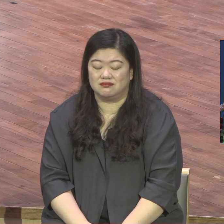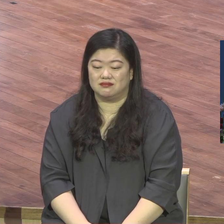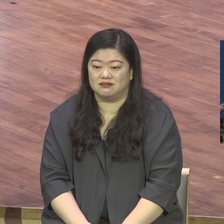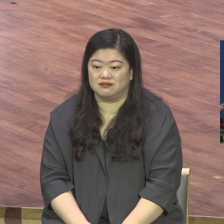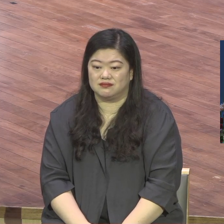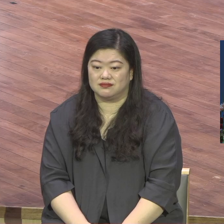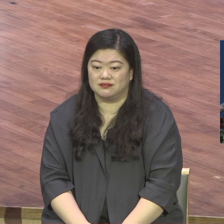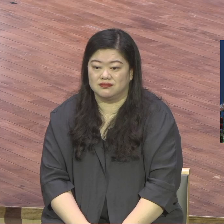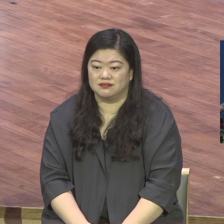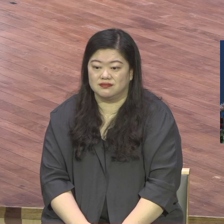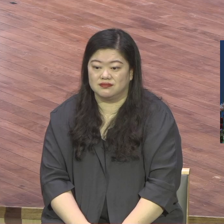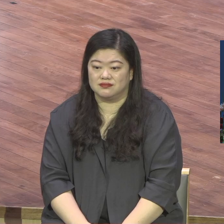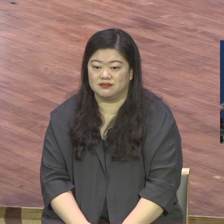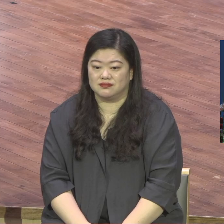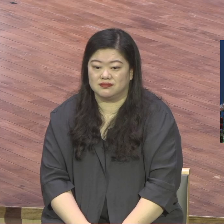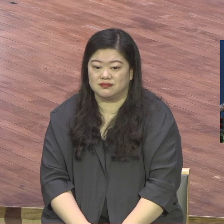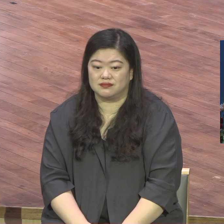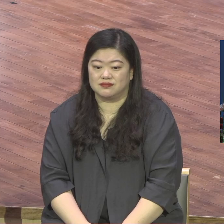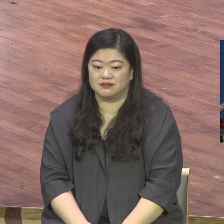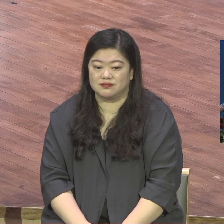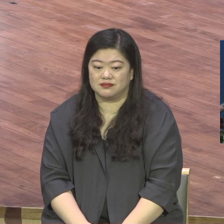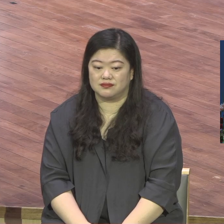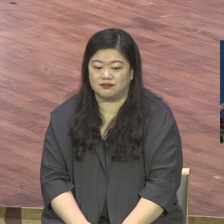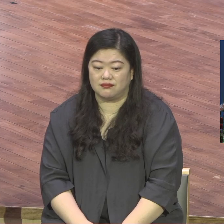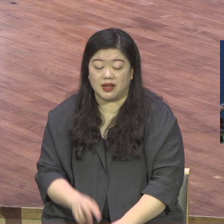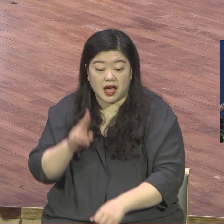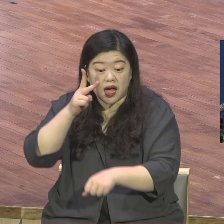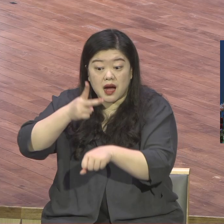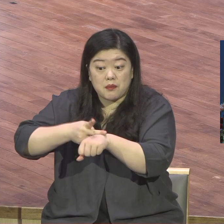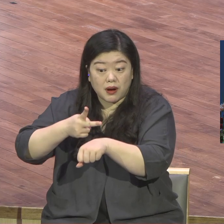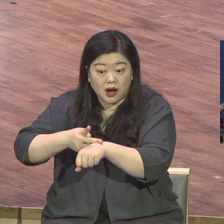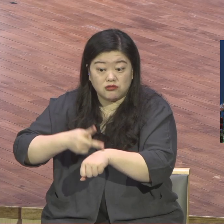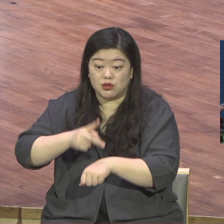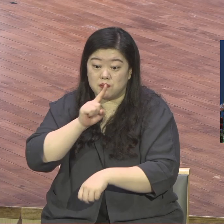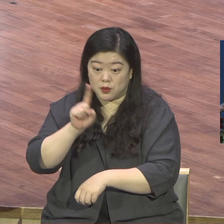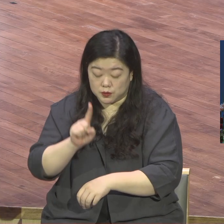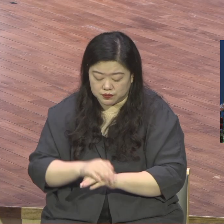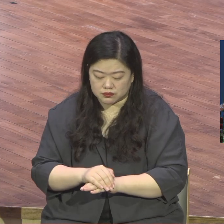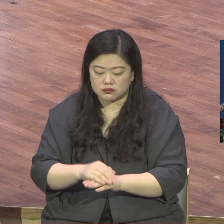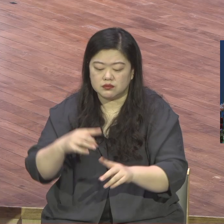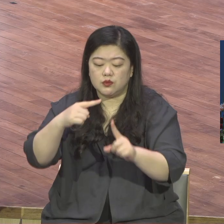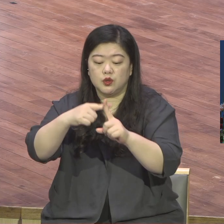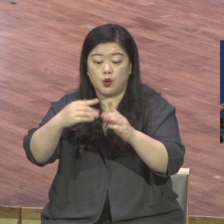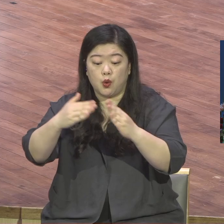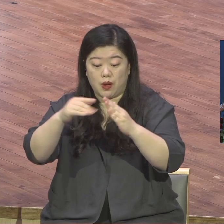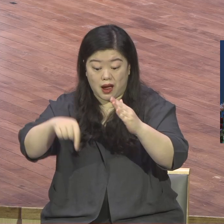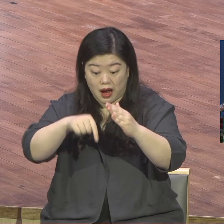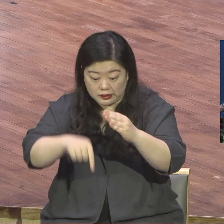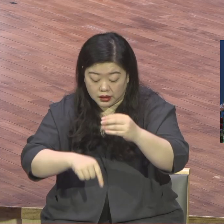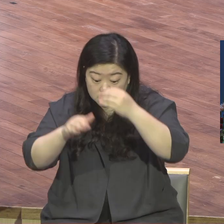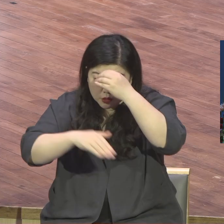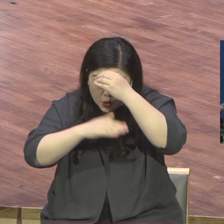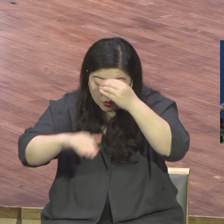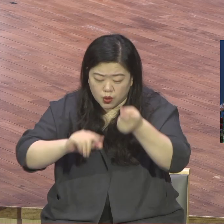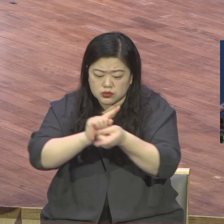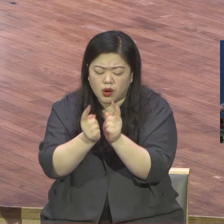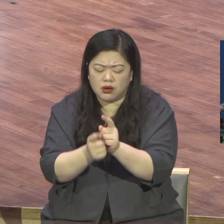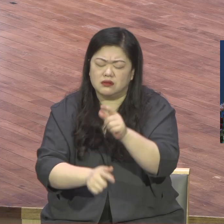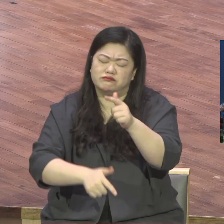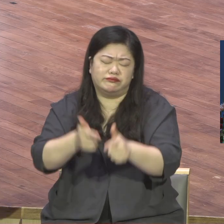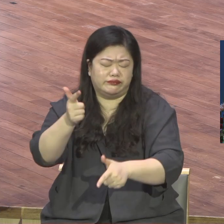사도 바울은 다양성으로 가득 찬 교회 안에서 우리가 어떻게 지혜롭게